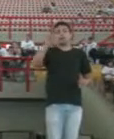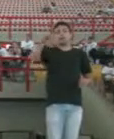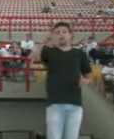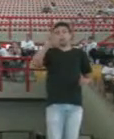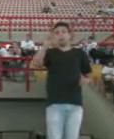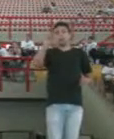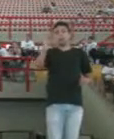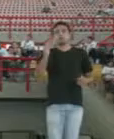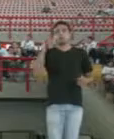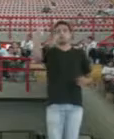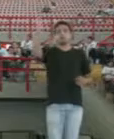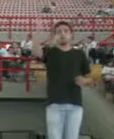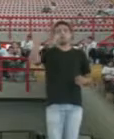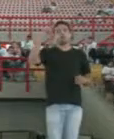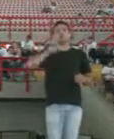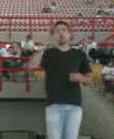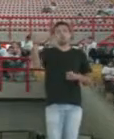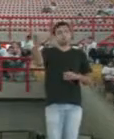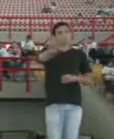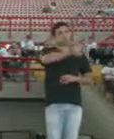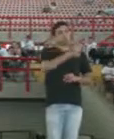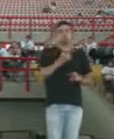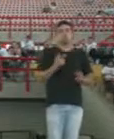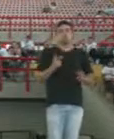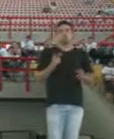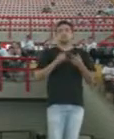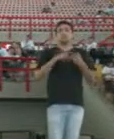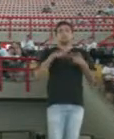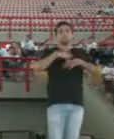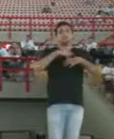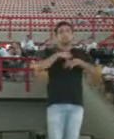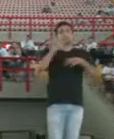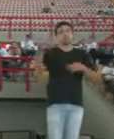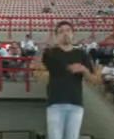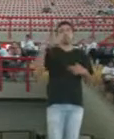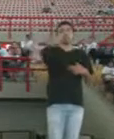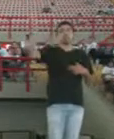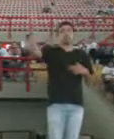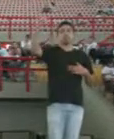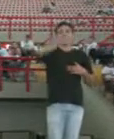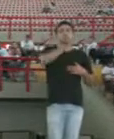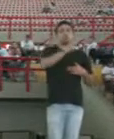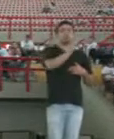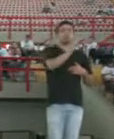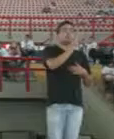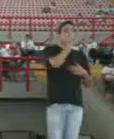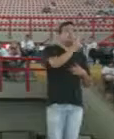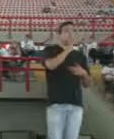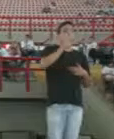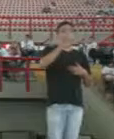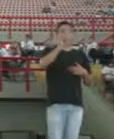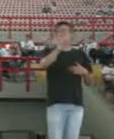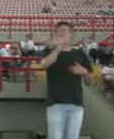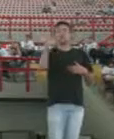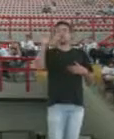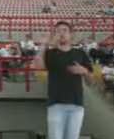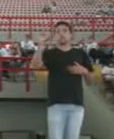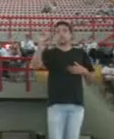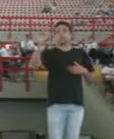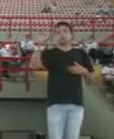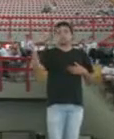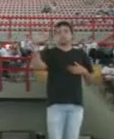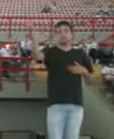há uma hipérbole em relação aos outros, semanticamente é superior a belo e bonito. Tanto que ainda tem